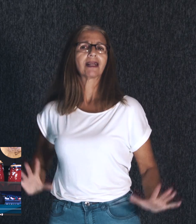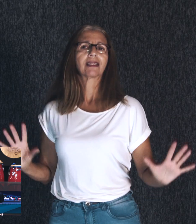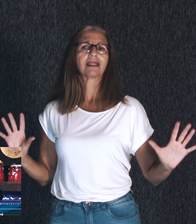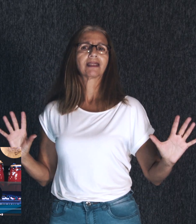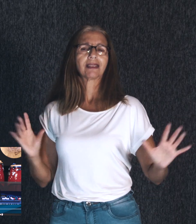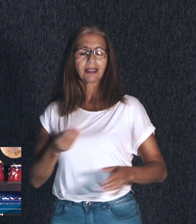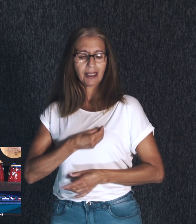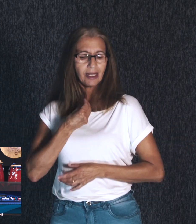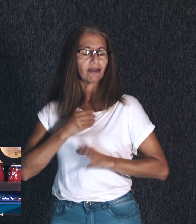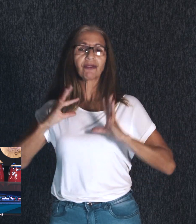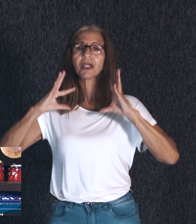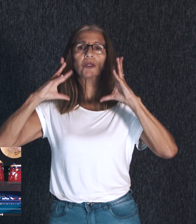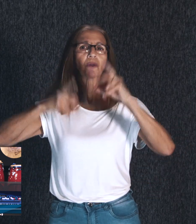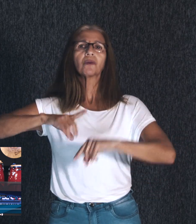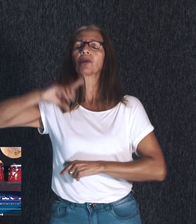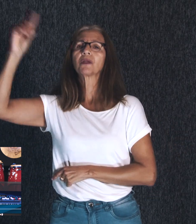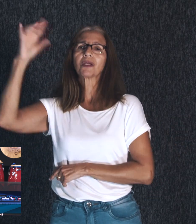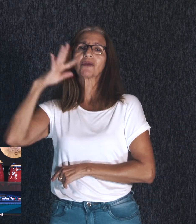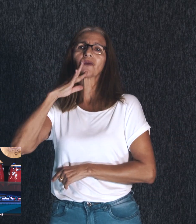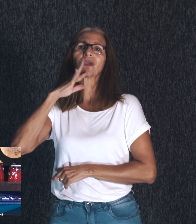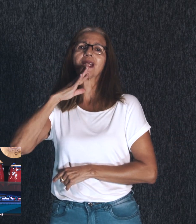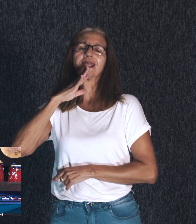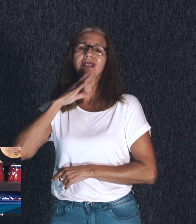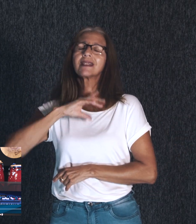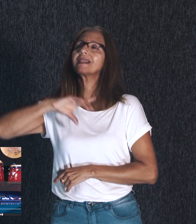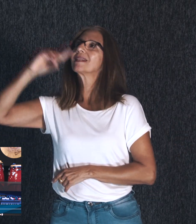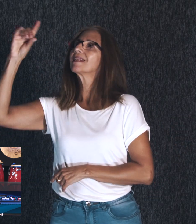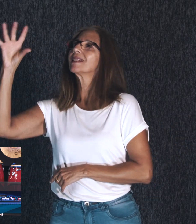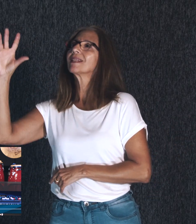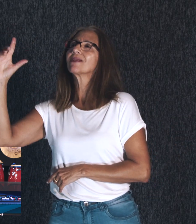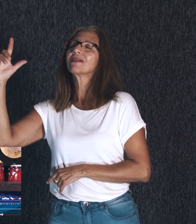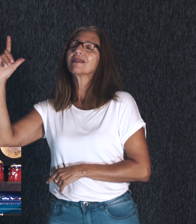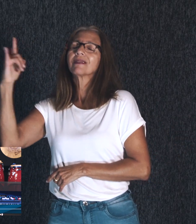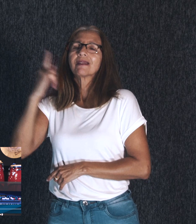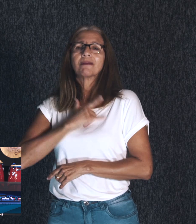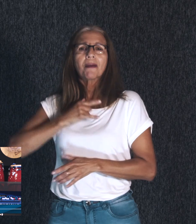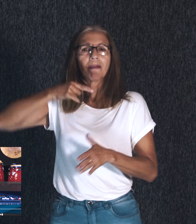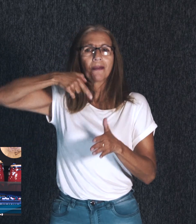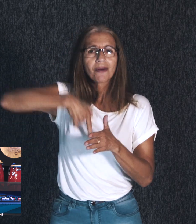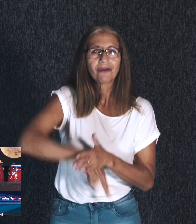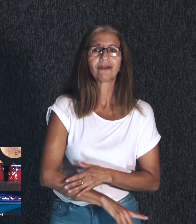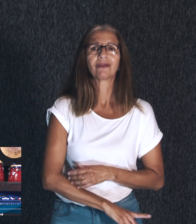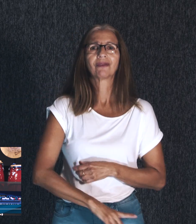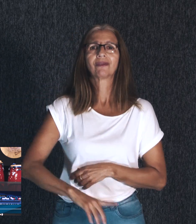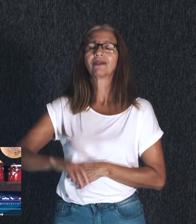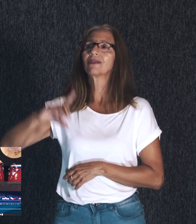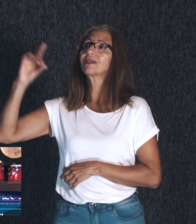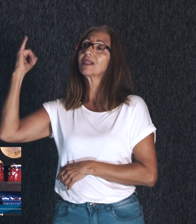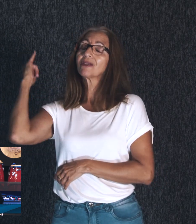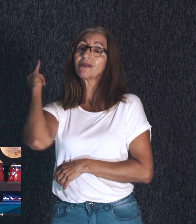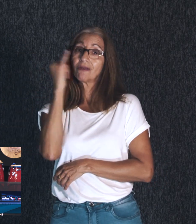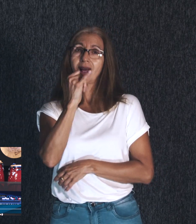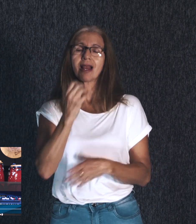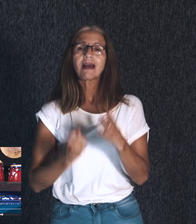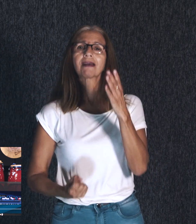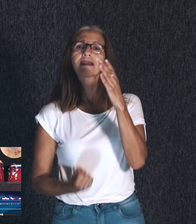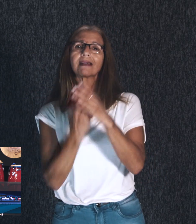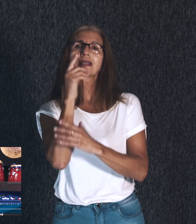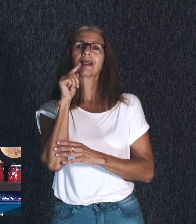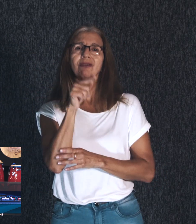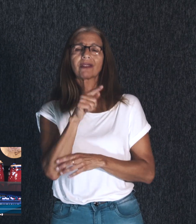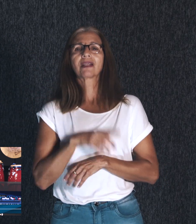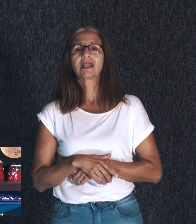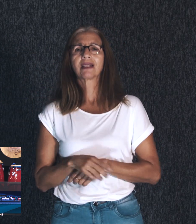Ele nos ama profundamente. E Ele diz, eu te criei, eu te